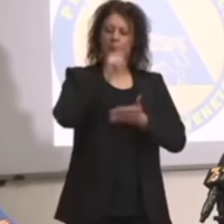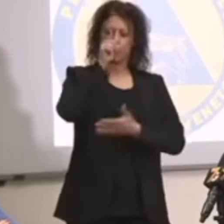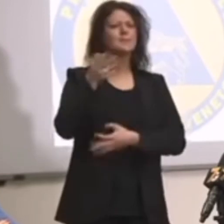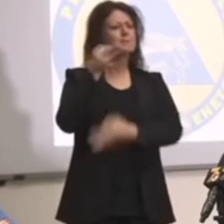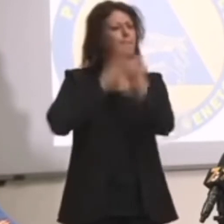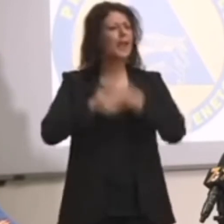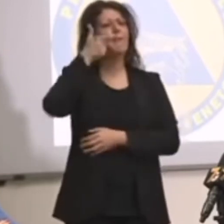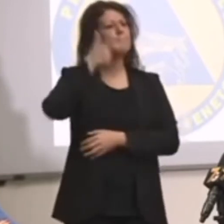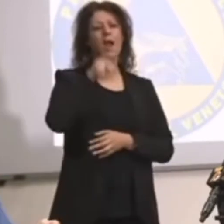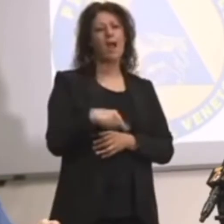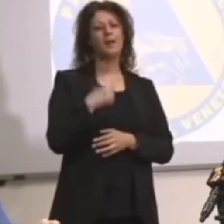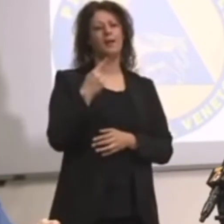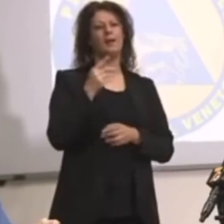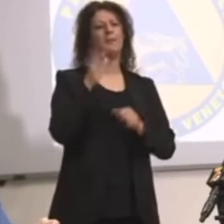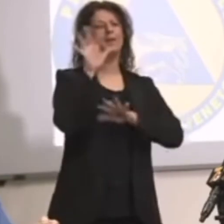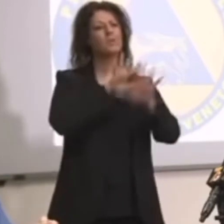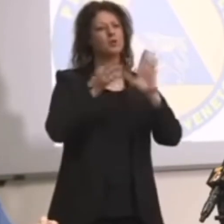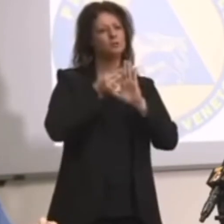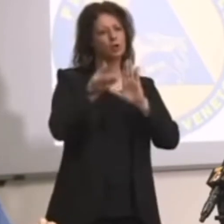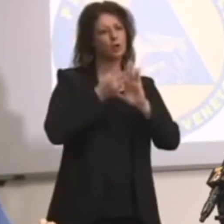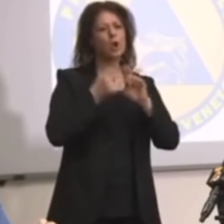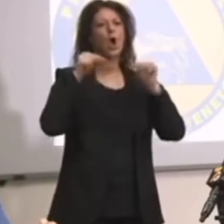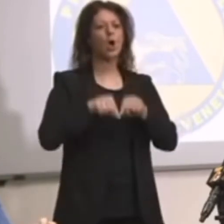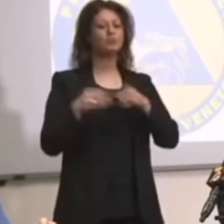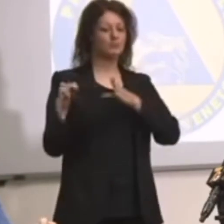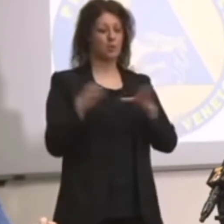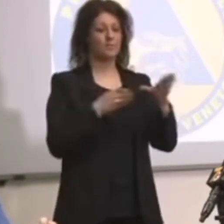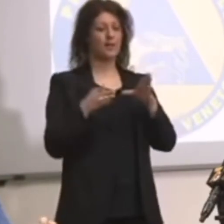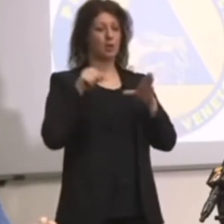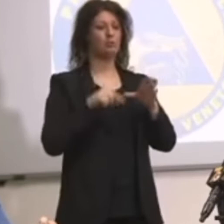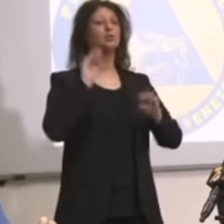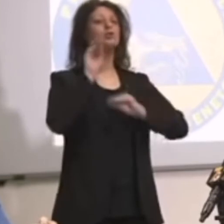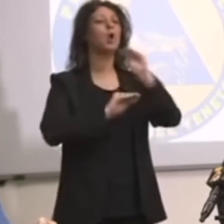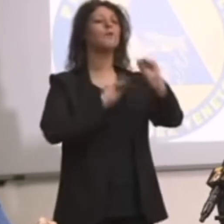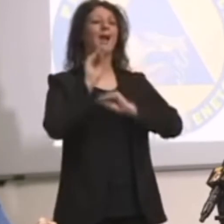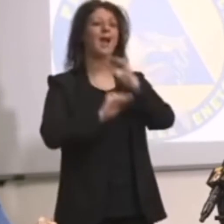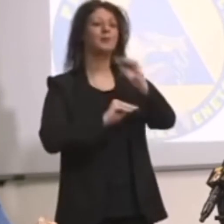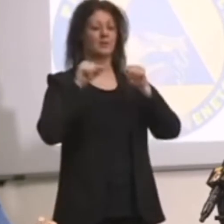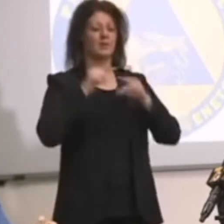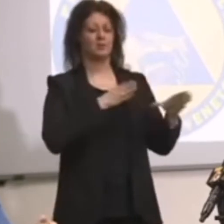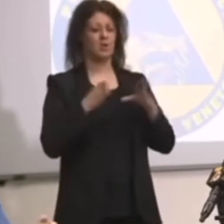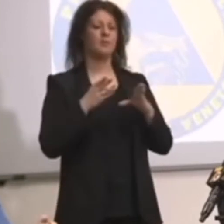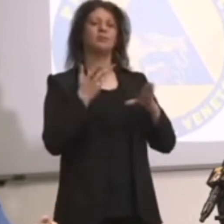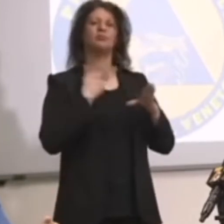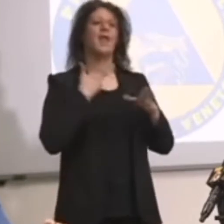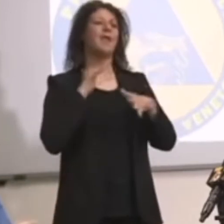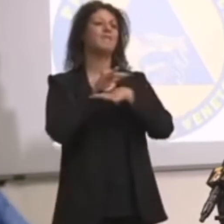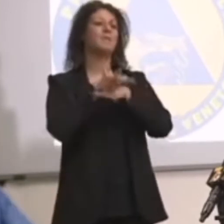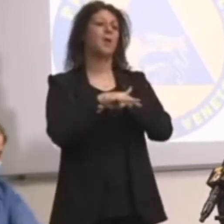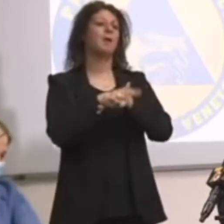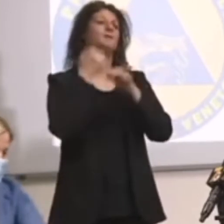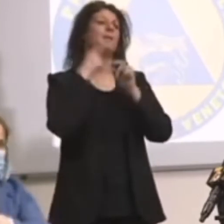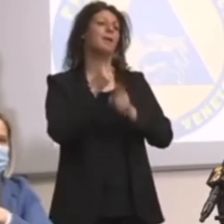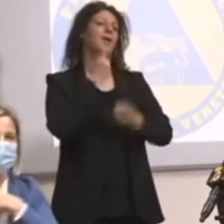luglio. E ogni sondaggio, perdonatemi, è drogato, fra virgolette, dalla vicenda